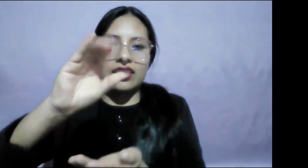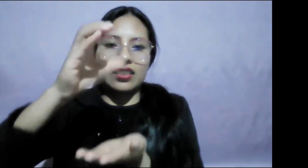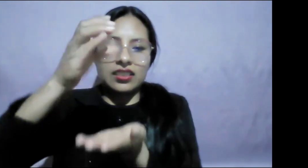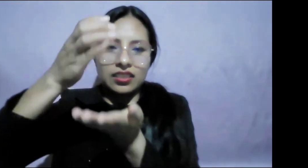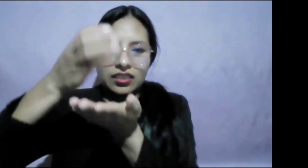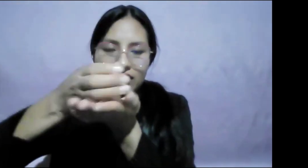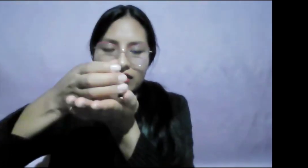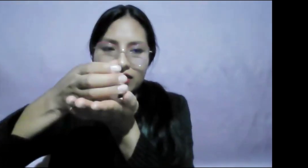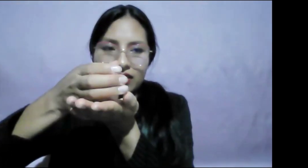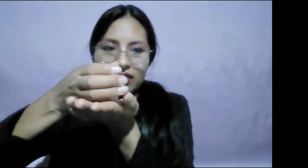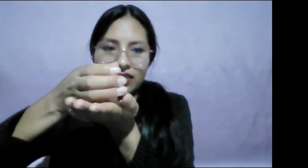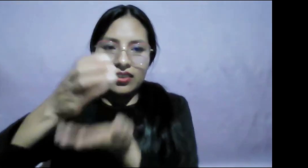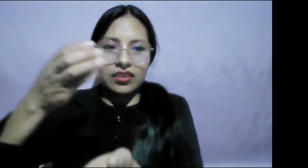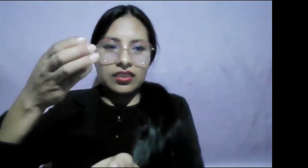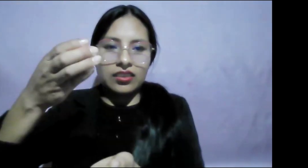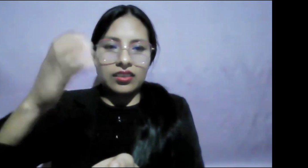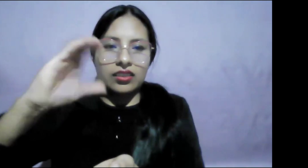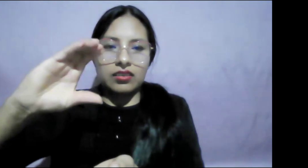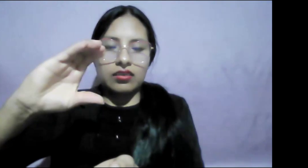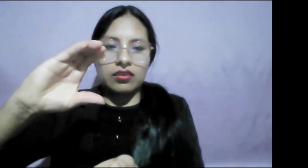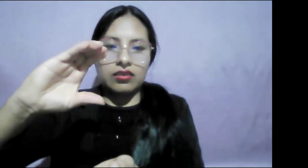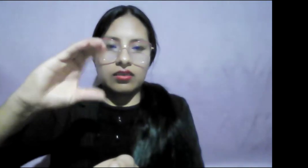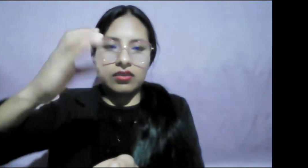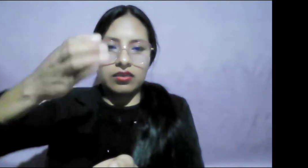la botella no por el